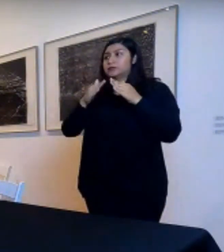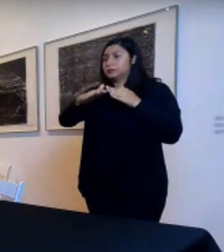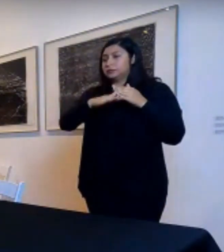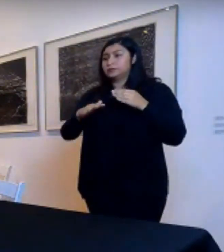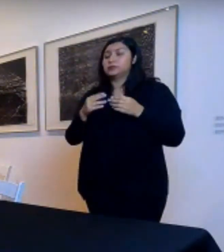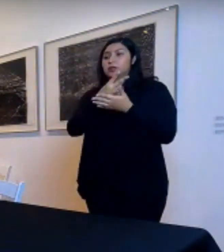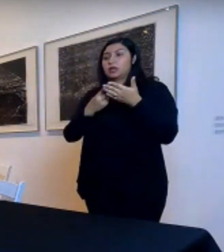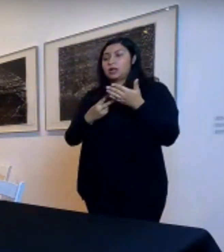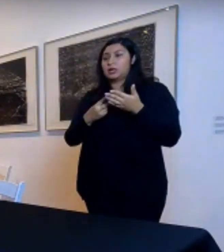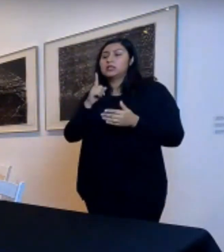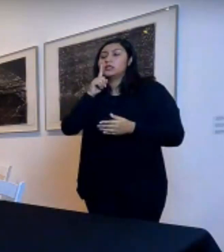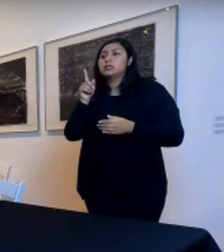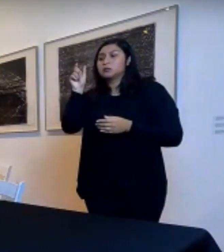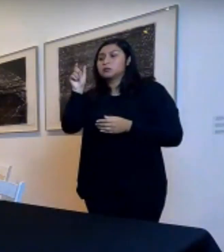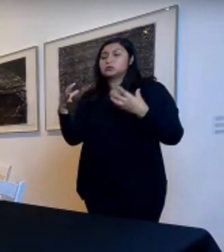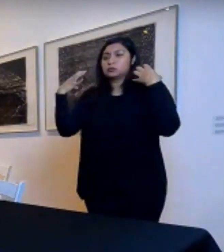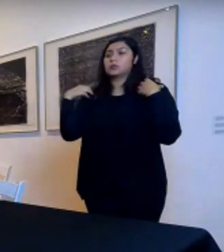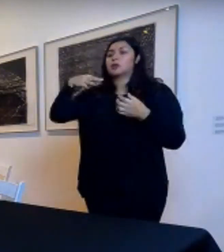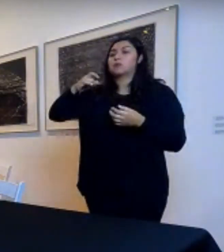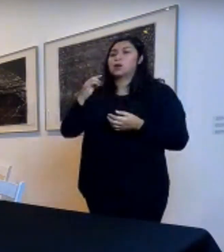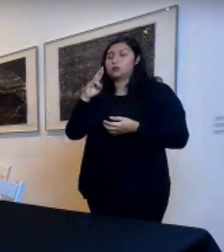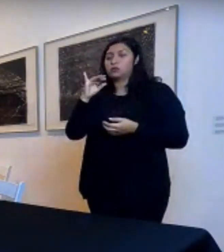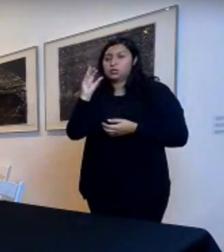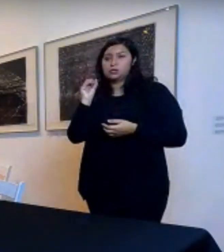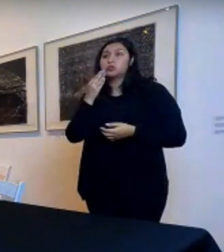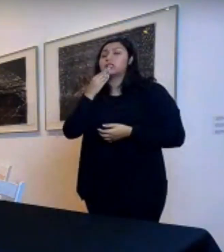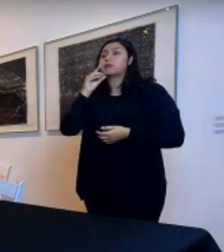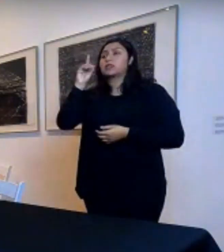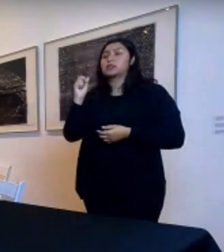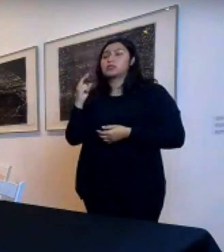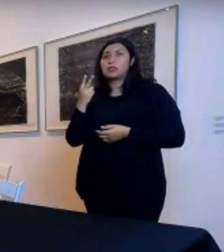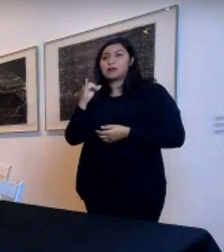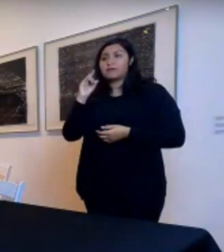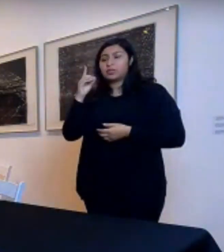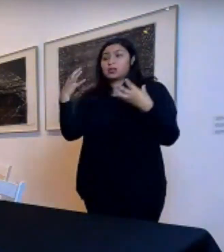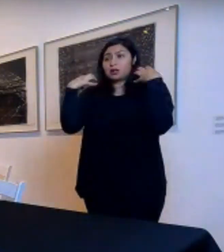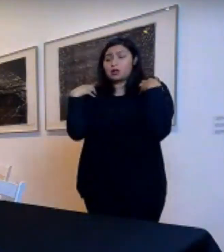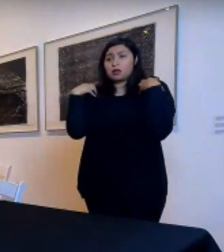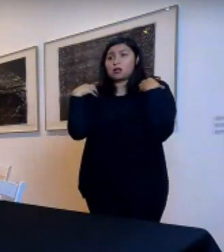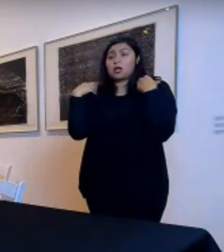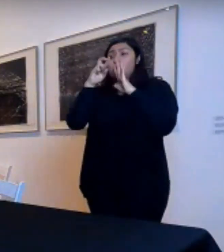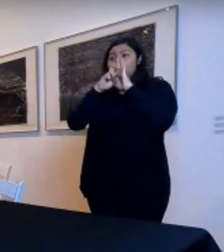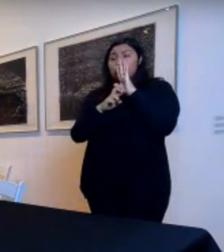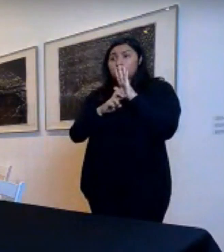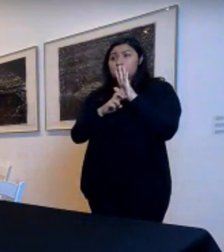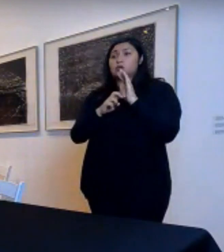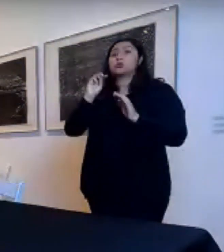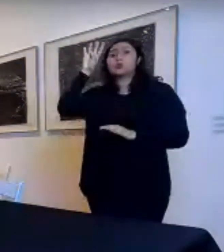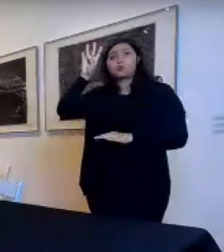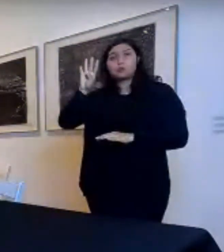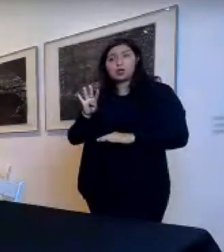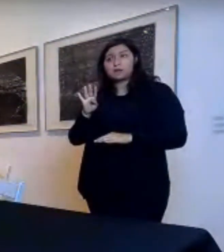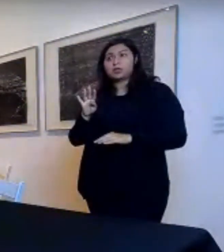de Relaciones Institucionales del GAM, y David Dobson, encargado de proyectos de marketing. Ambos integrantes del Comité